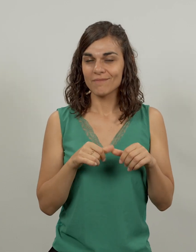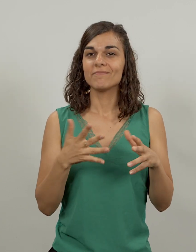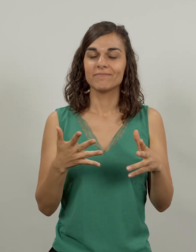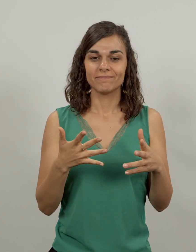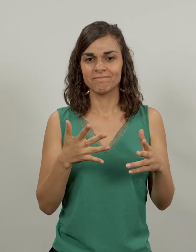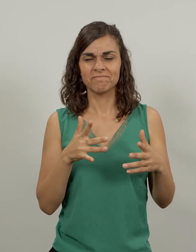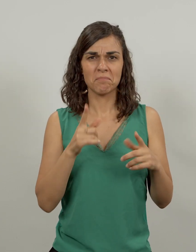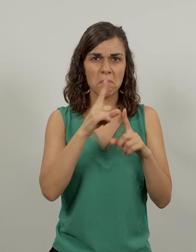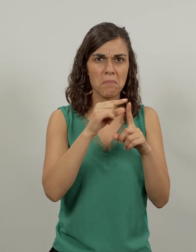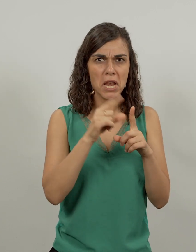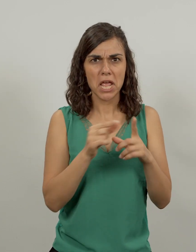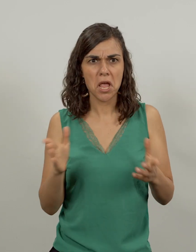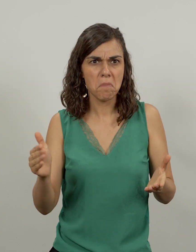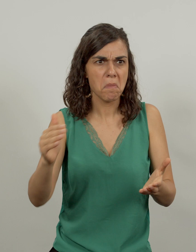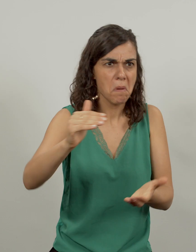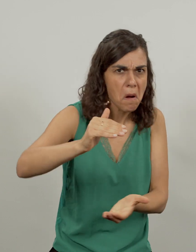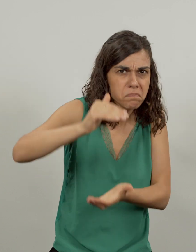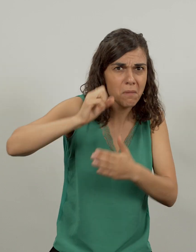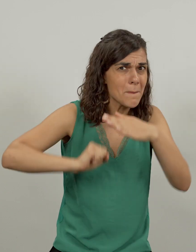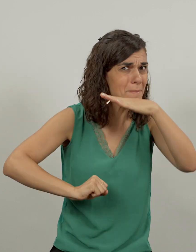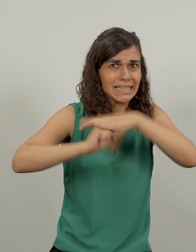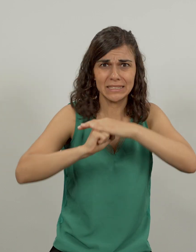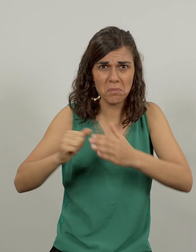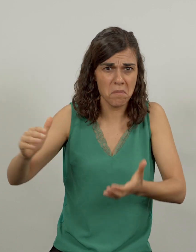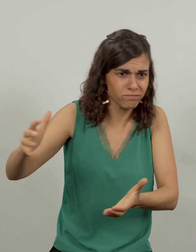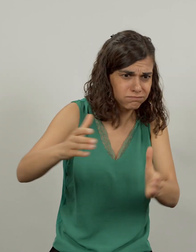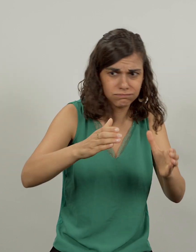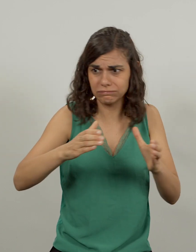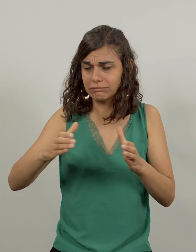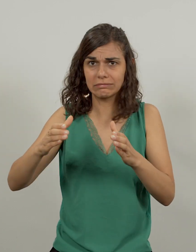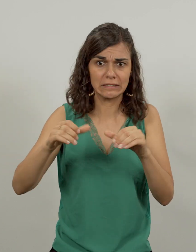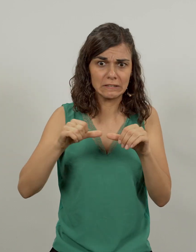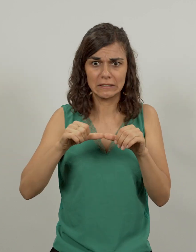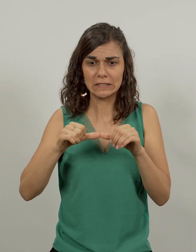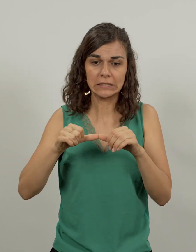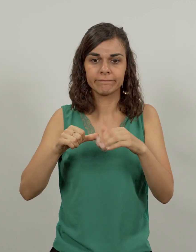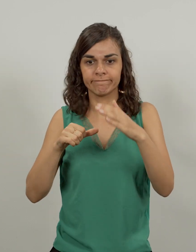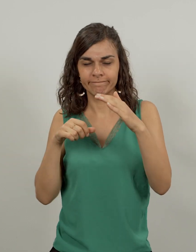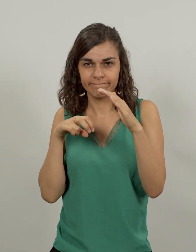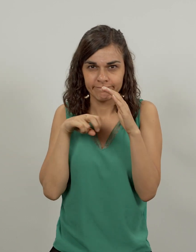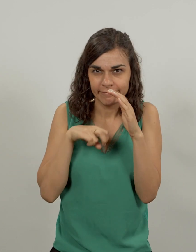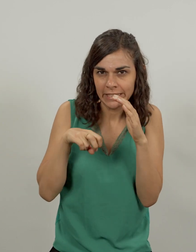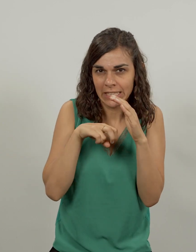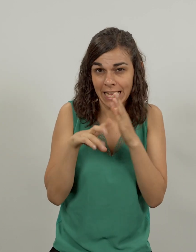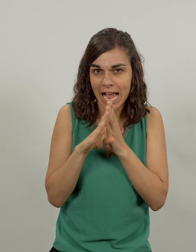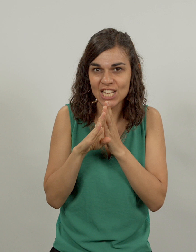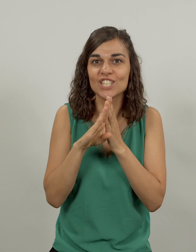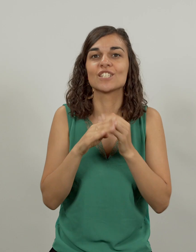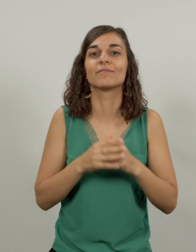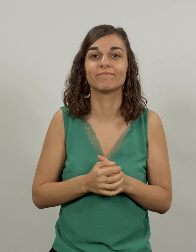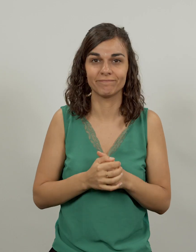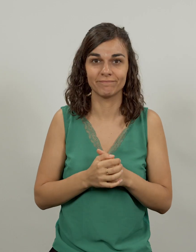Gédéon récupère autant de blé qu'il le peut et il va cacher le blé avant l'arrivée